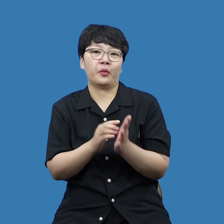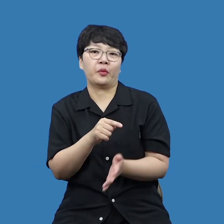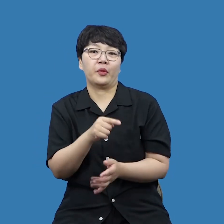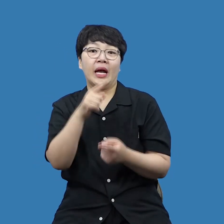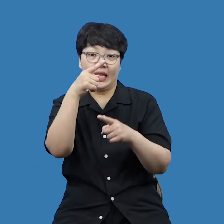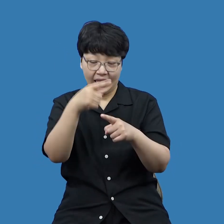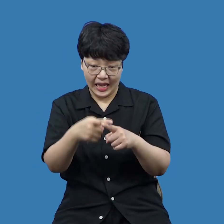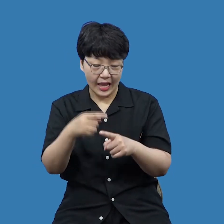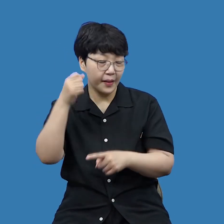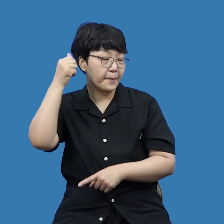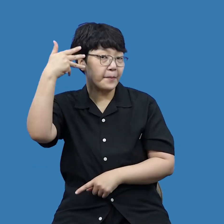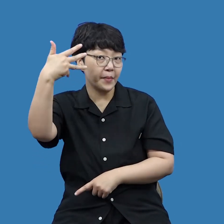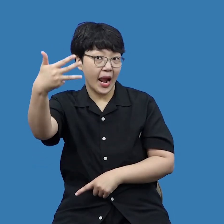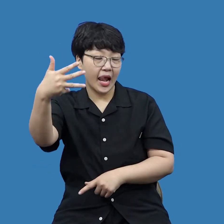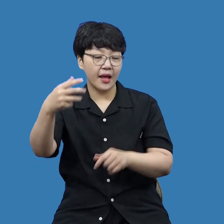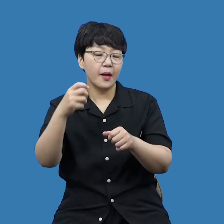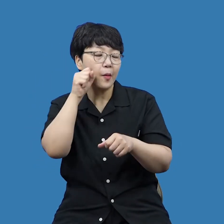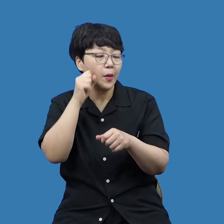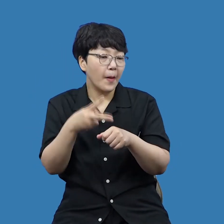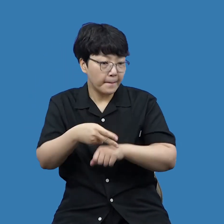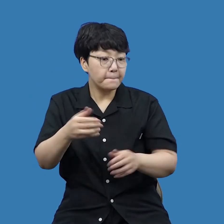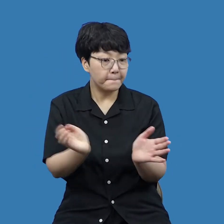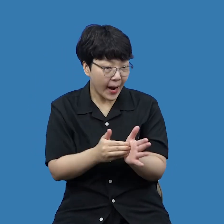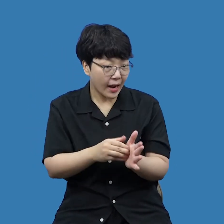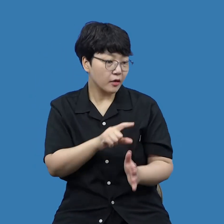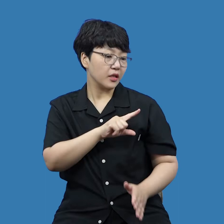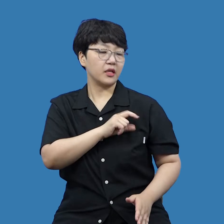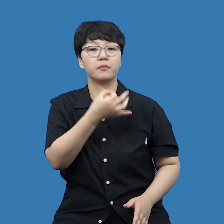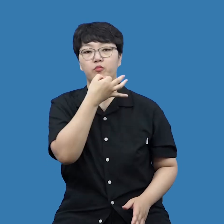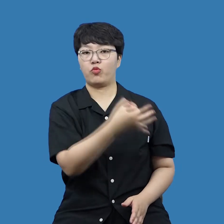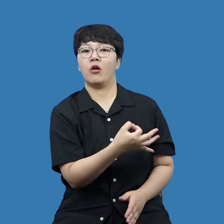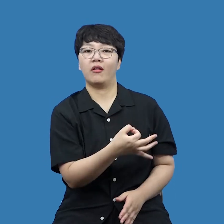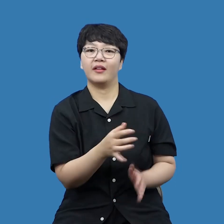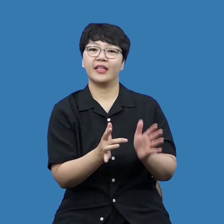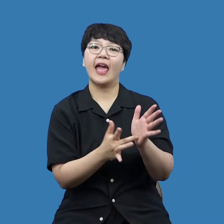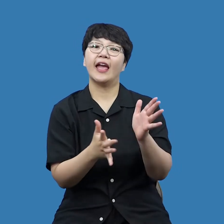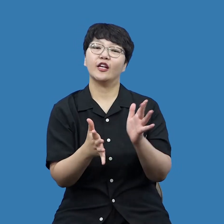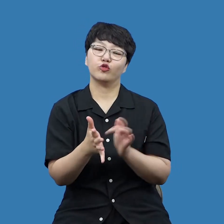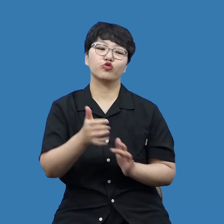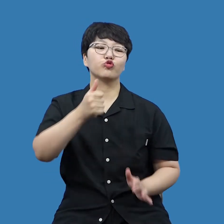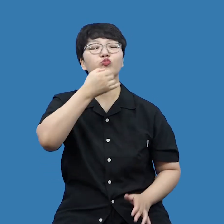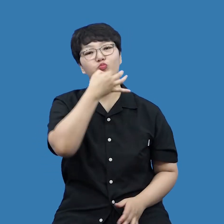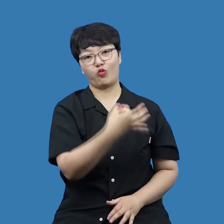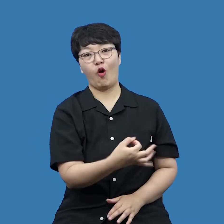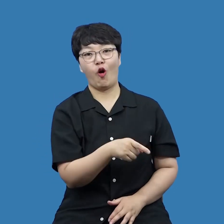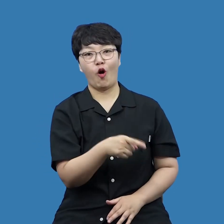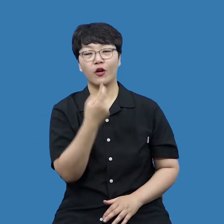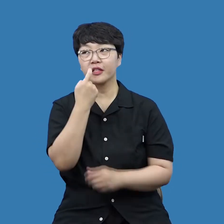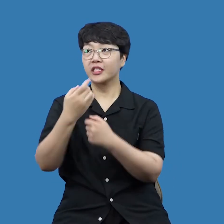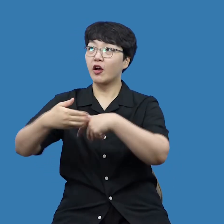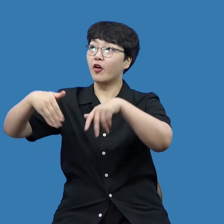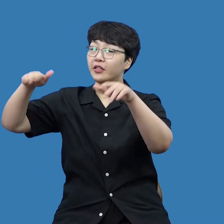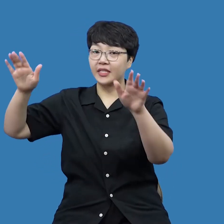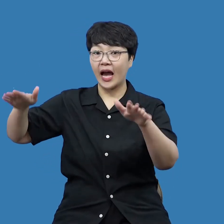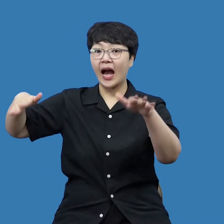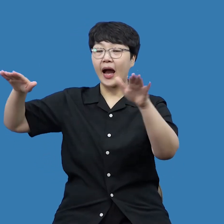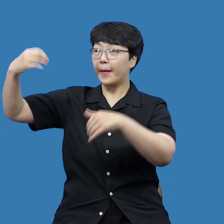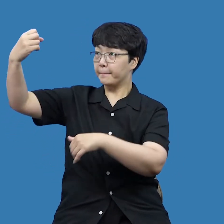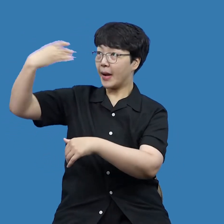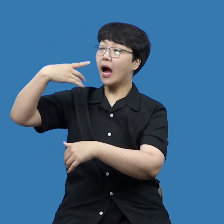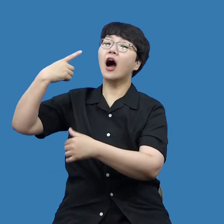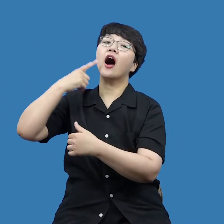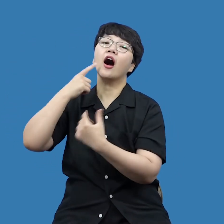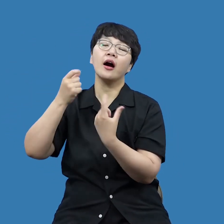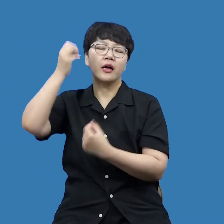이름이에요. 천사에 의해서 요셉에게 계시되었던 이름. 아들을 낳으리니 이름을 뭐예요? 예수라